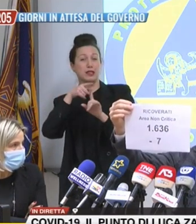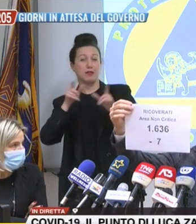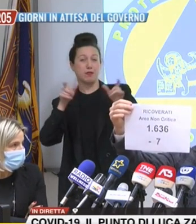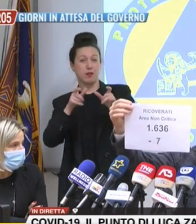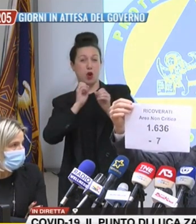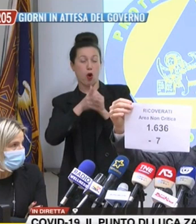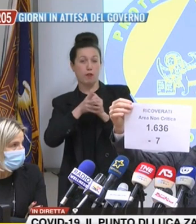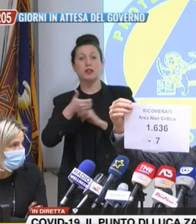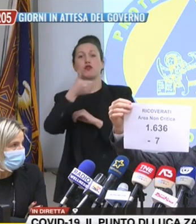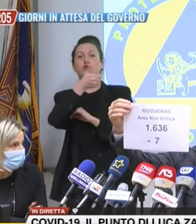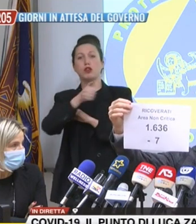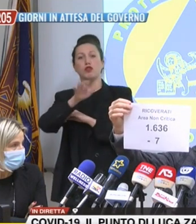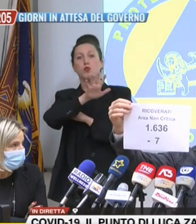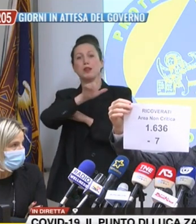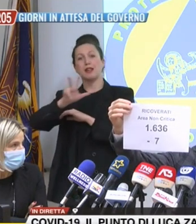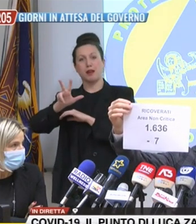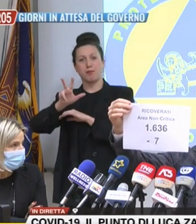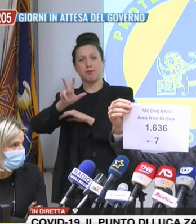153.